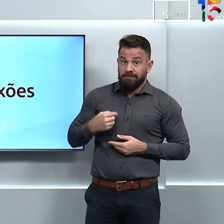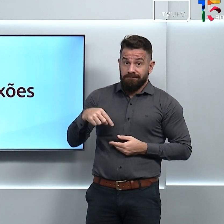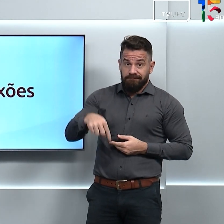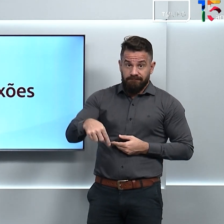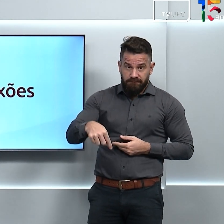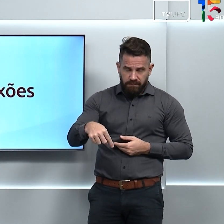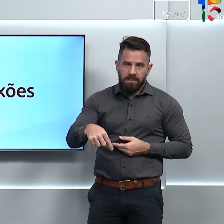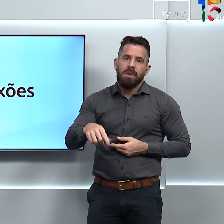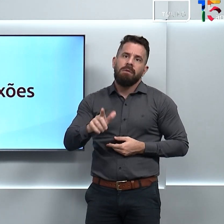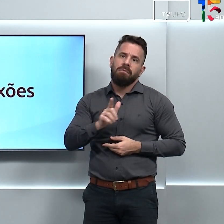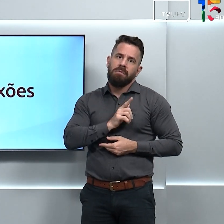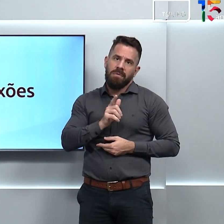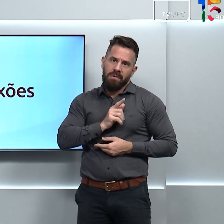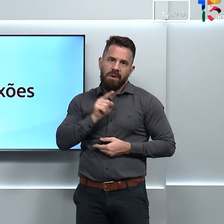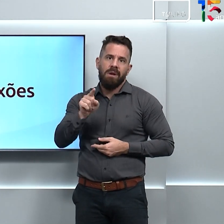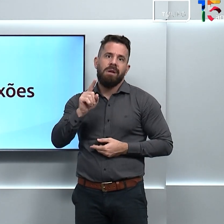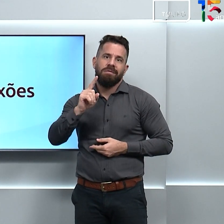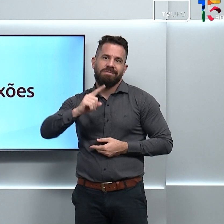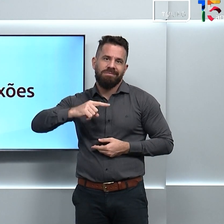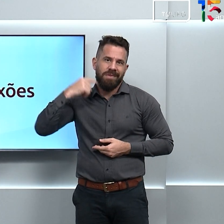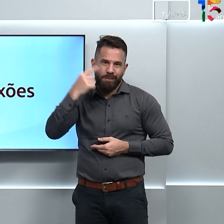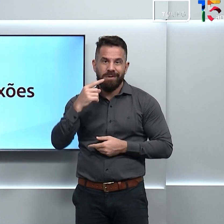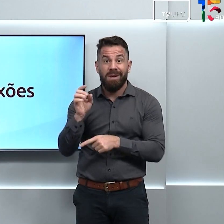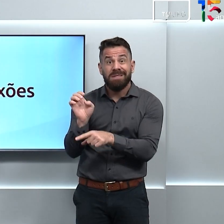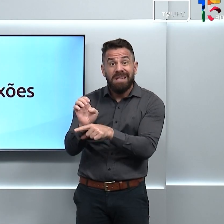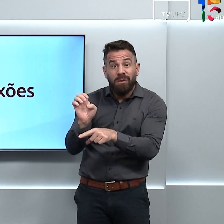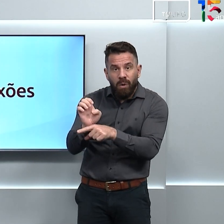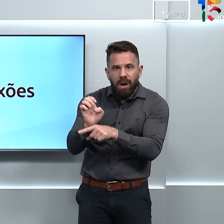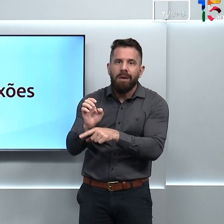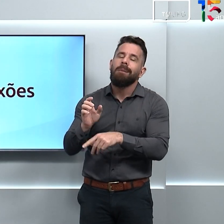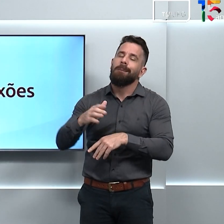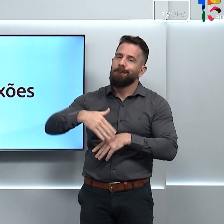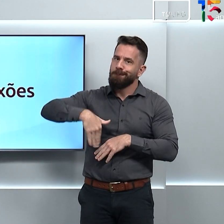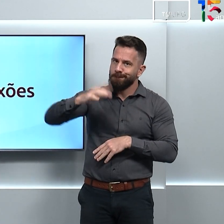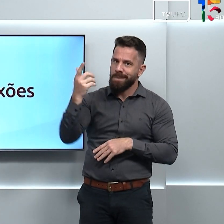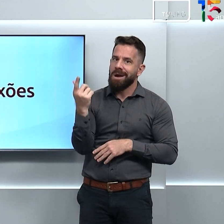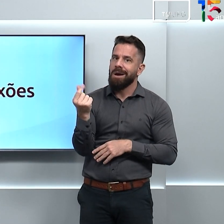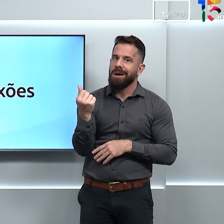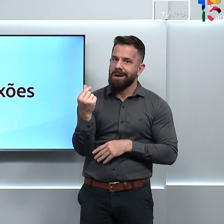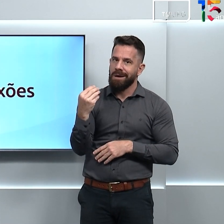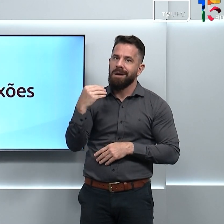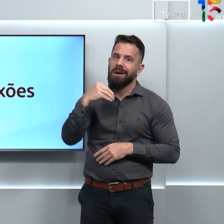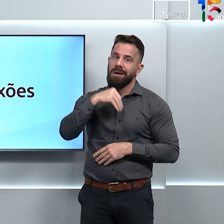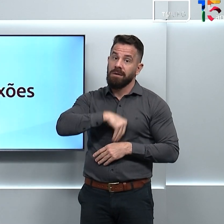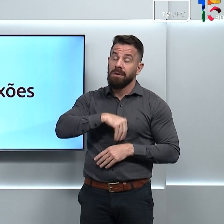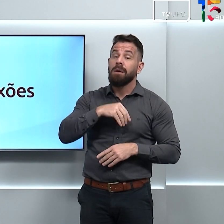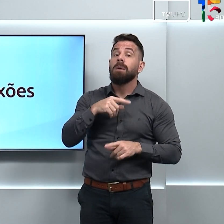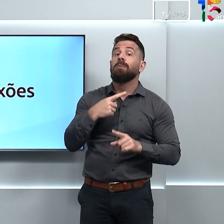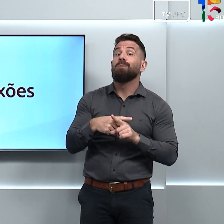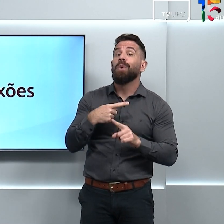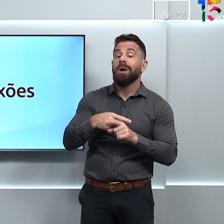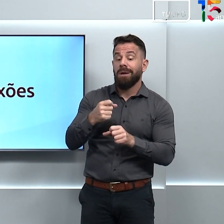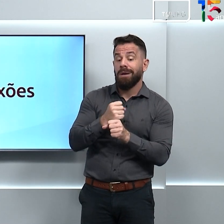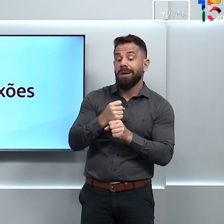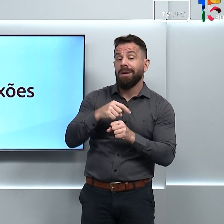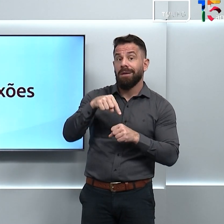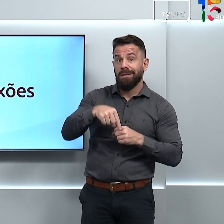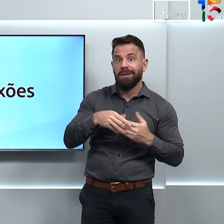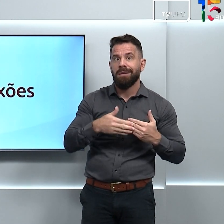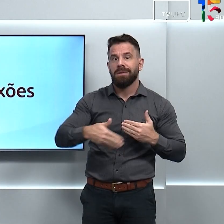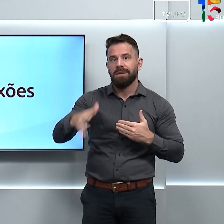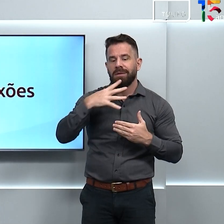deputados estaduais aí vai ter mais dinheiro, alguns deles. Isso porque a partir desse ano, R$ 11 mil serão somados